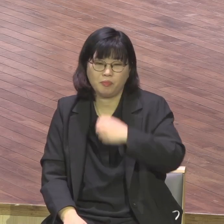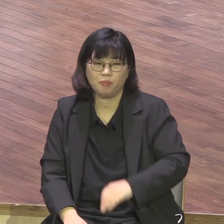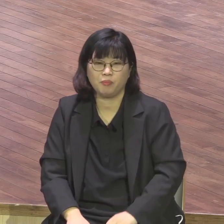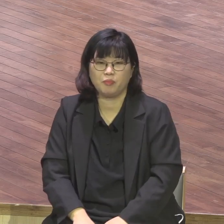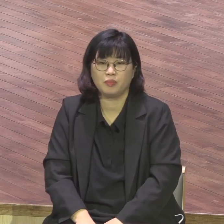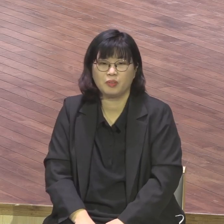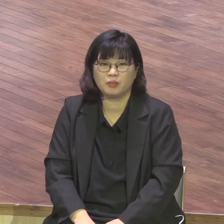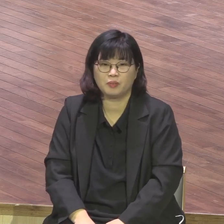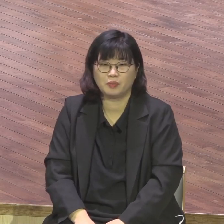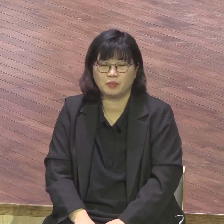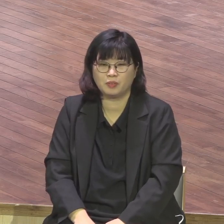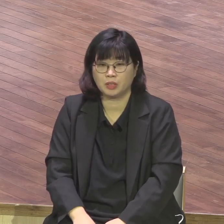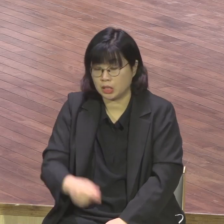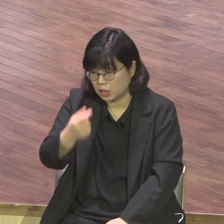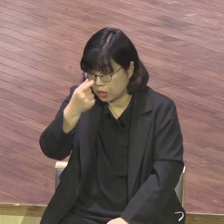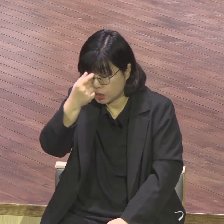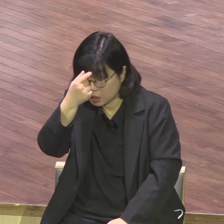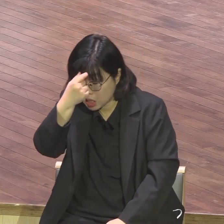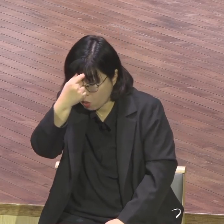영적 무한세계의 힘을